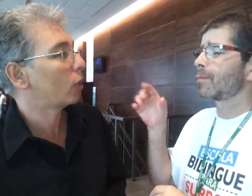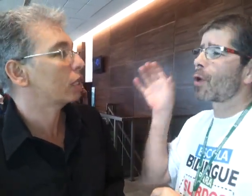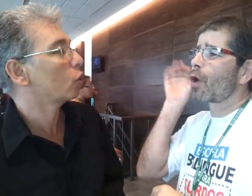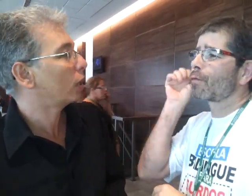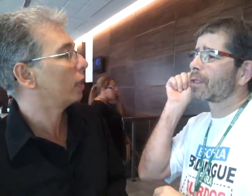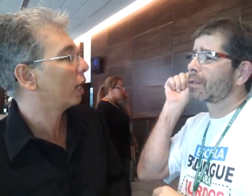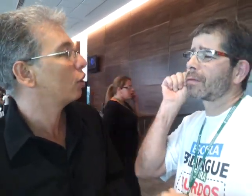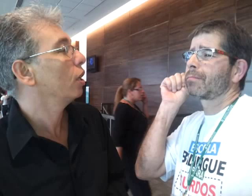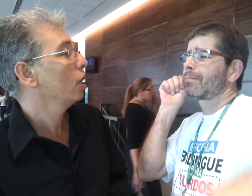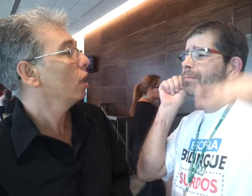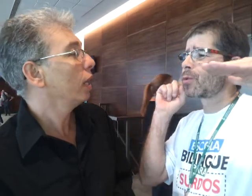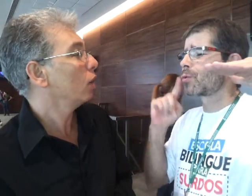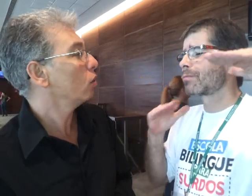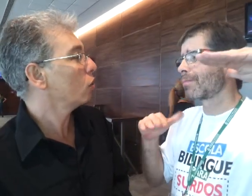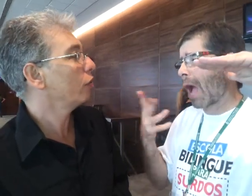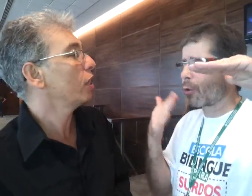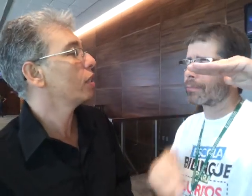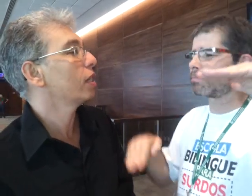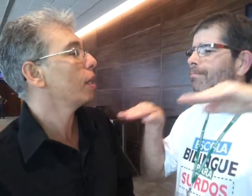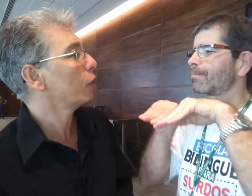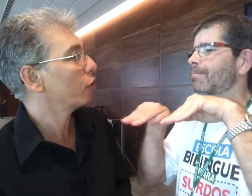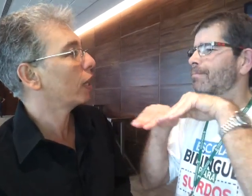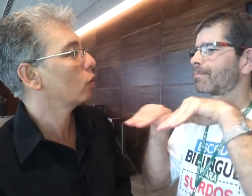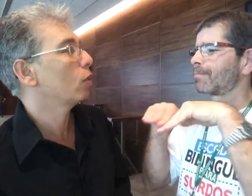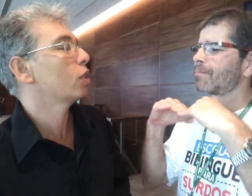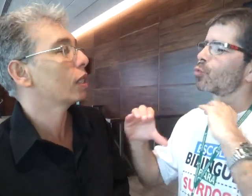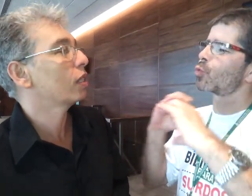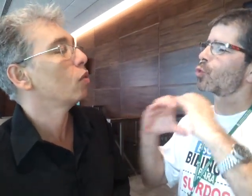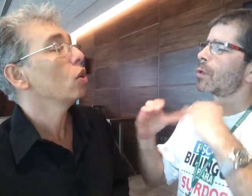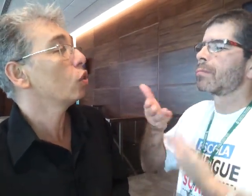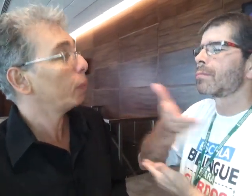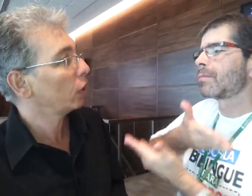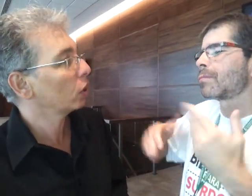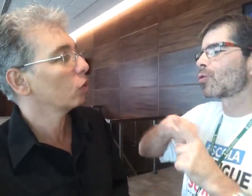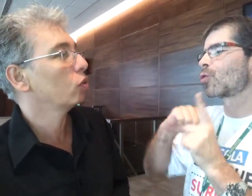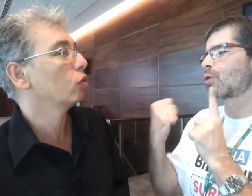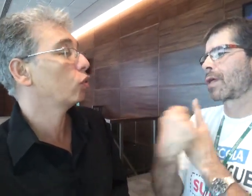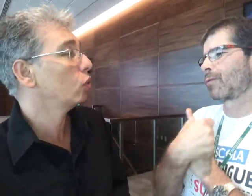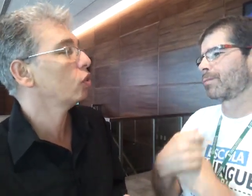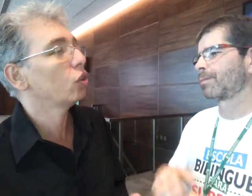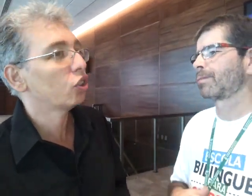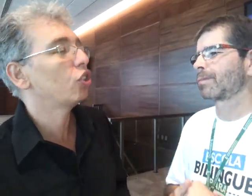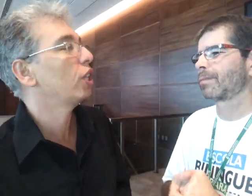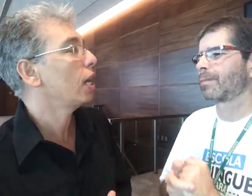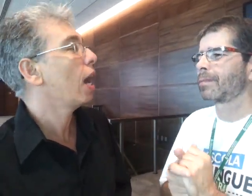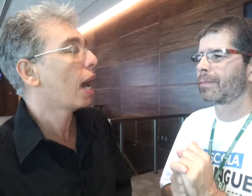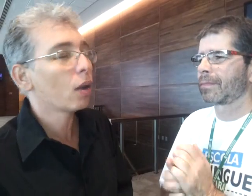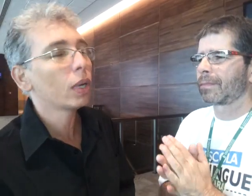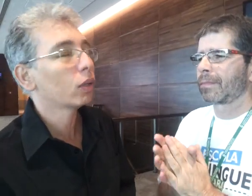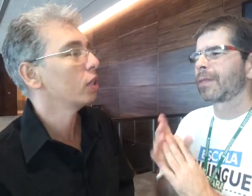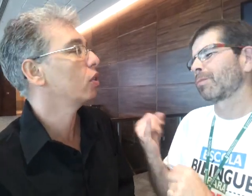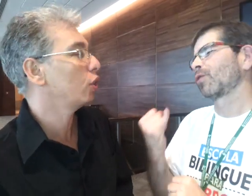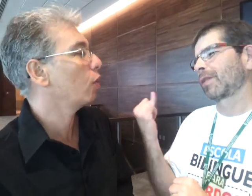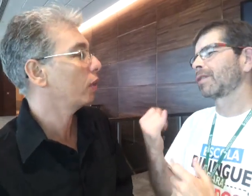educação de qualidade. Né? Os ouvintes eles sempre estiveram numa situação superior aos dos surdos e hoje em dia há uma condição de